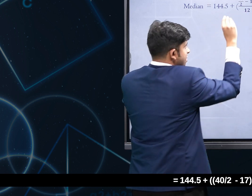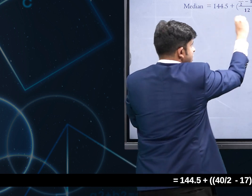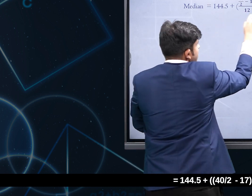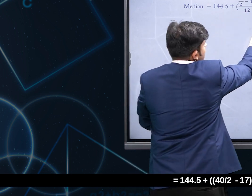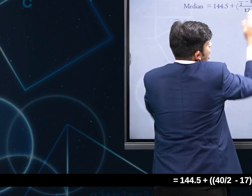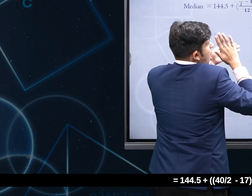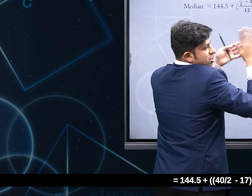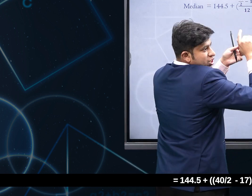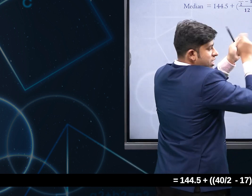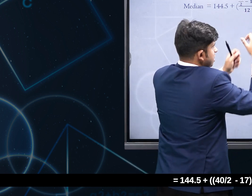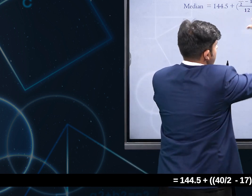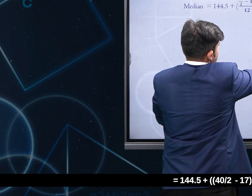17/12 ఇంటూ 9)